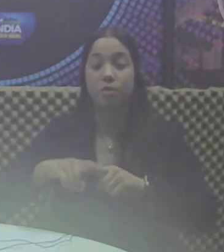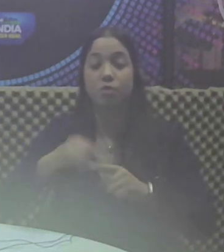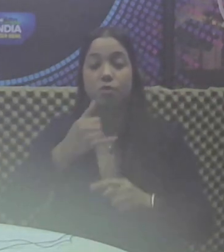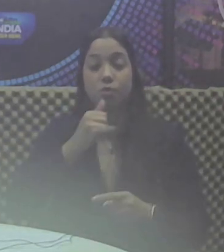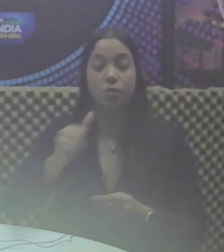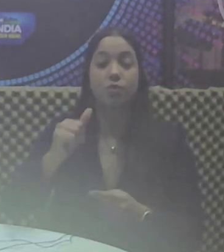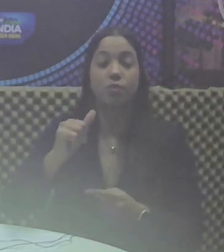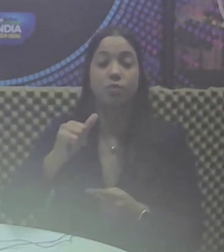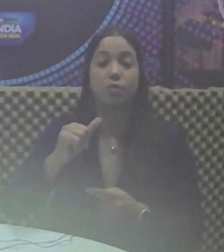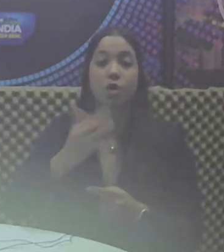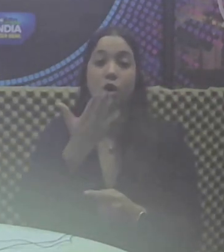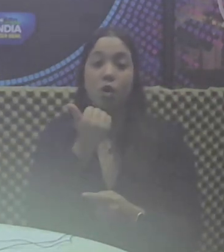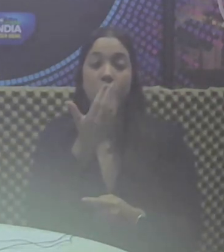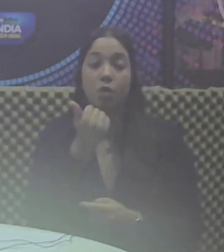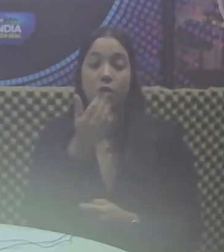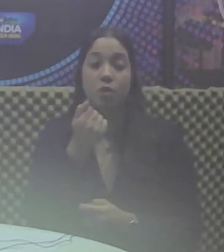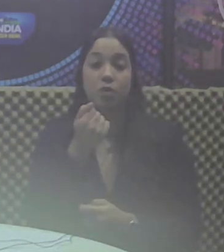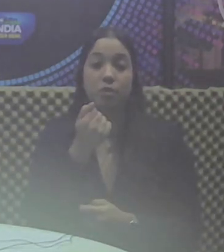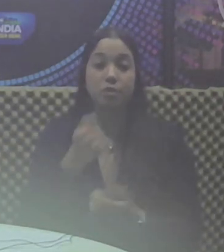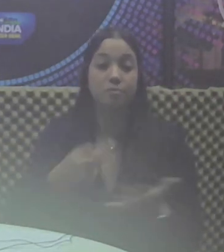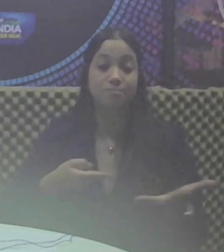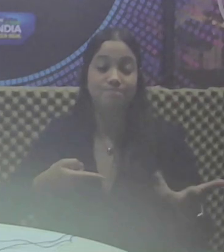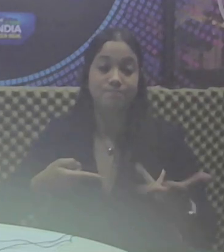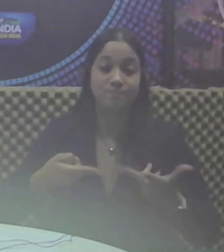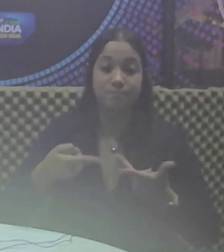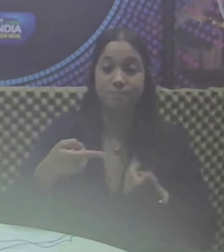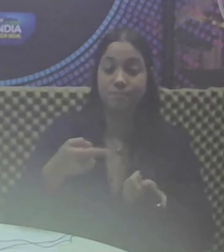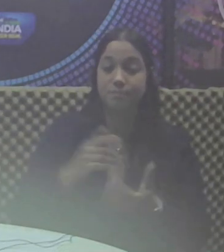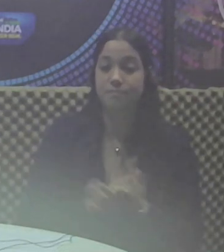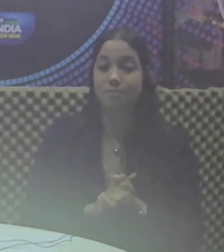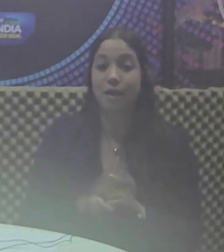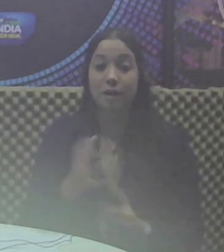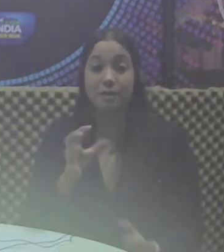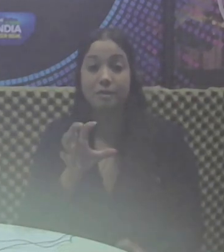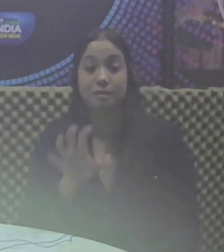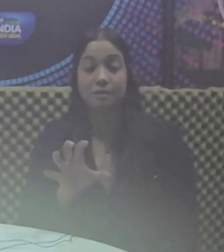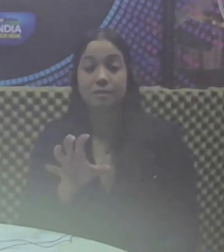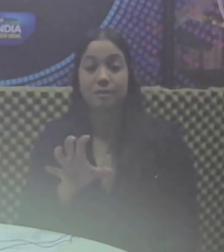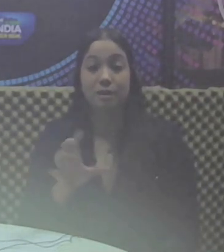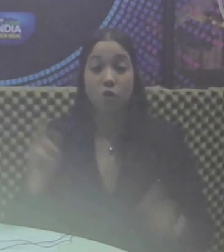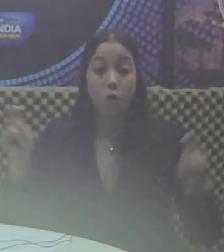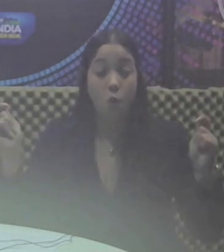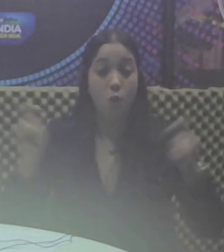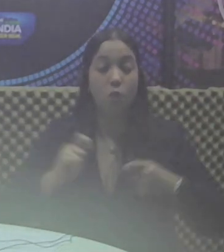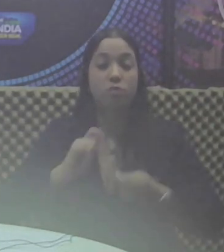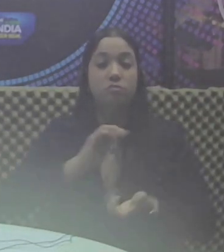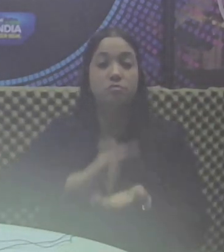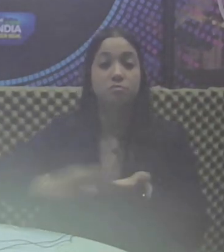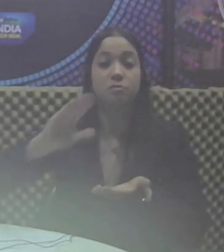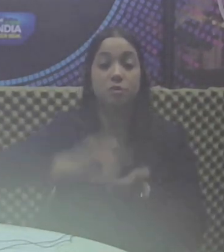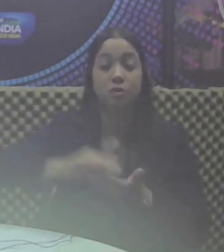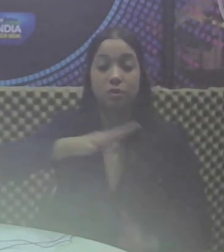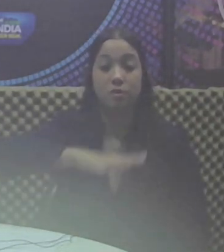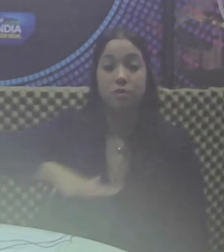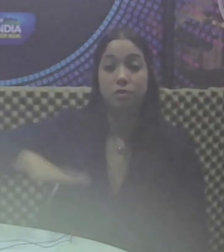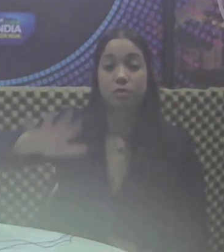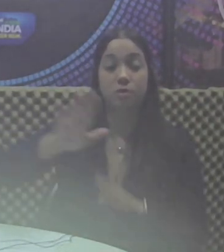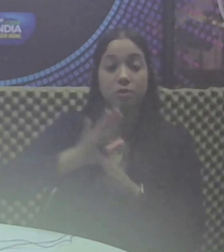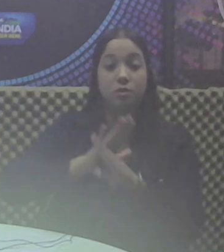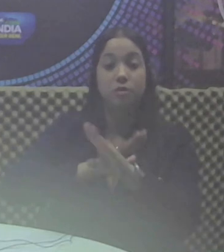eletrodomésticos e alimentação, dentre outros. Dessa forma, o potencial de consumo local cresceu